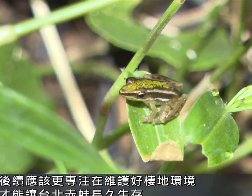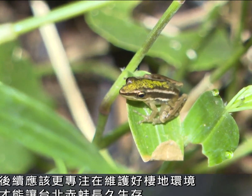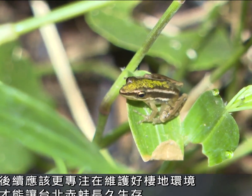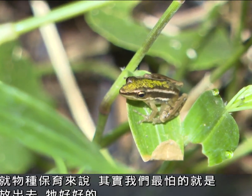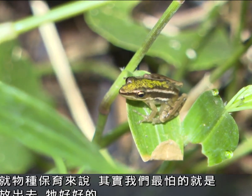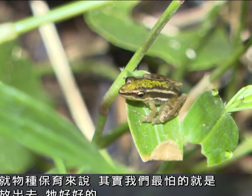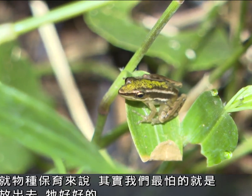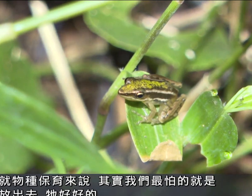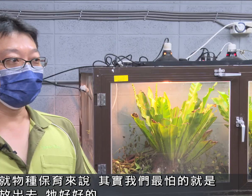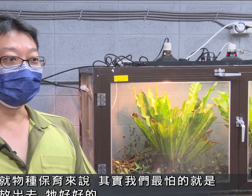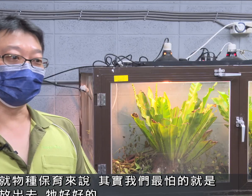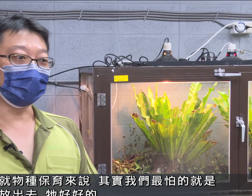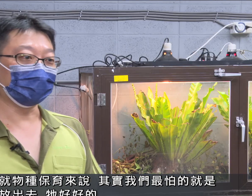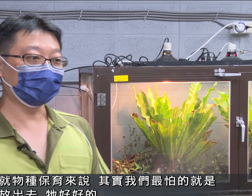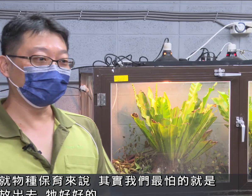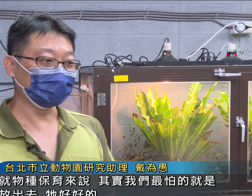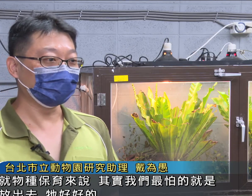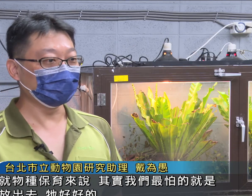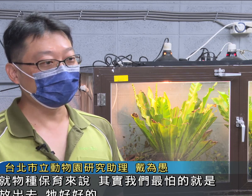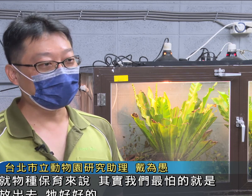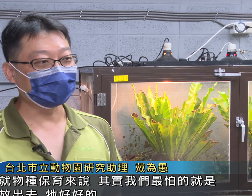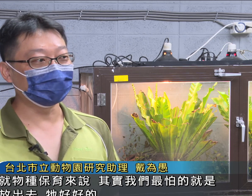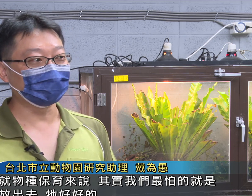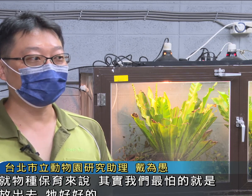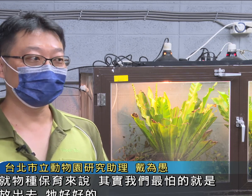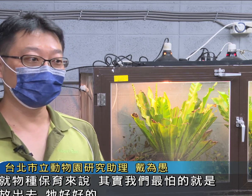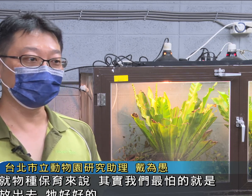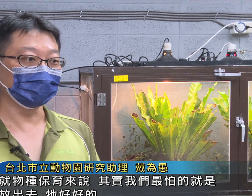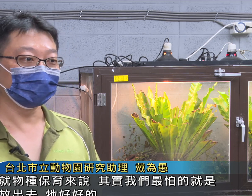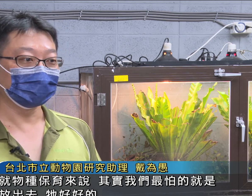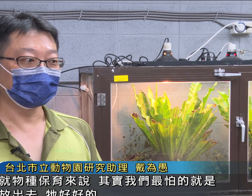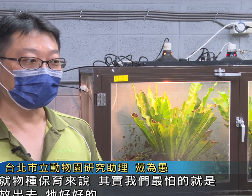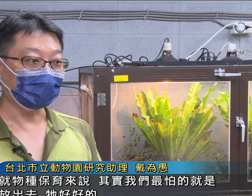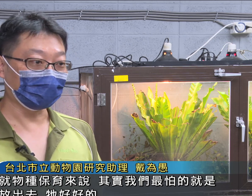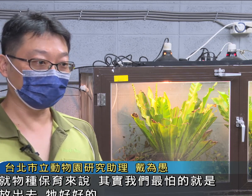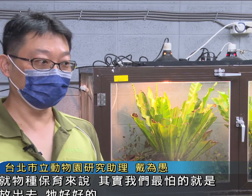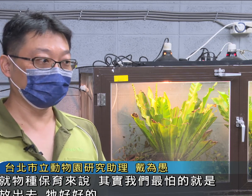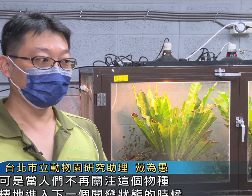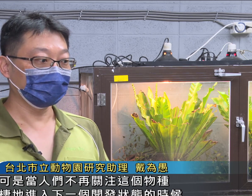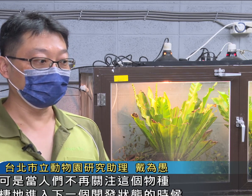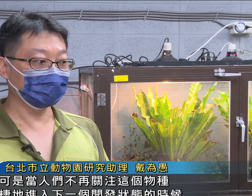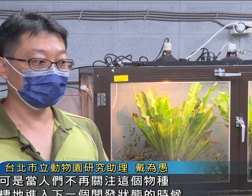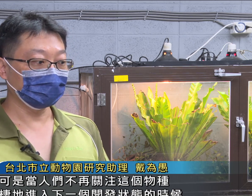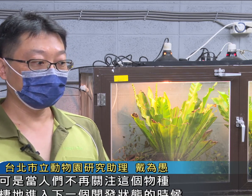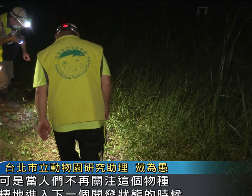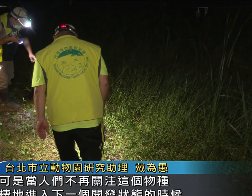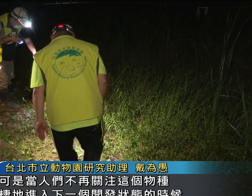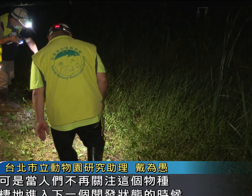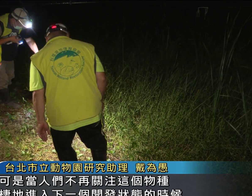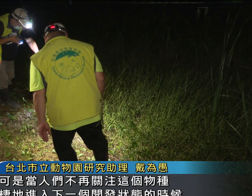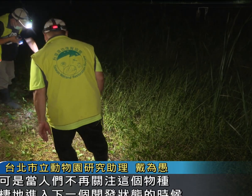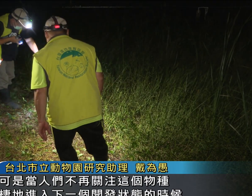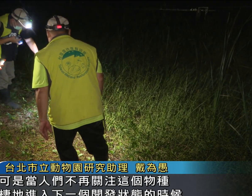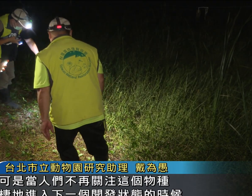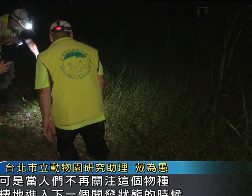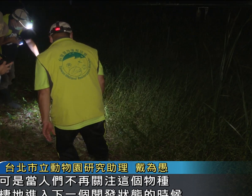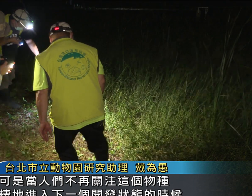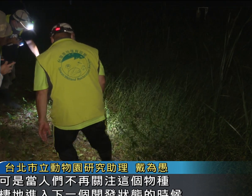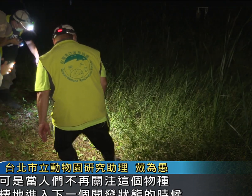存。 就物种保育来说，其实我们最怕的就是放出去它好好的，可是当人们不再关注这个物